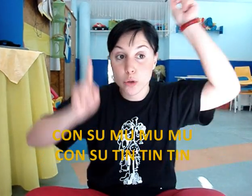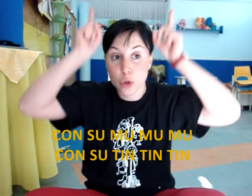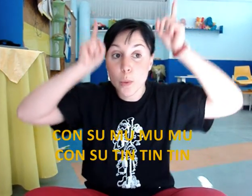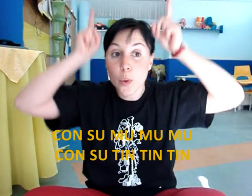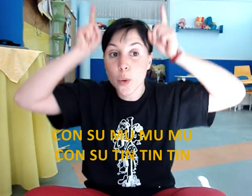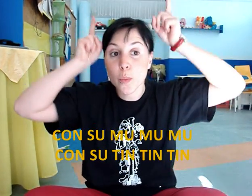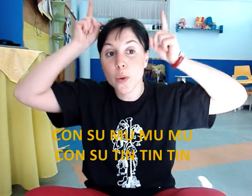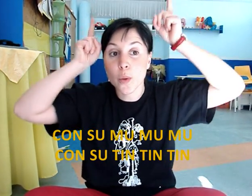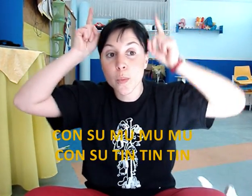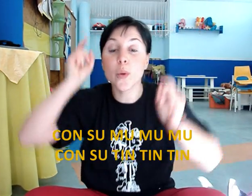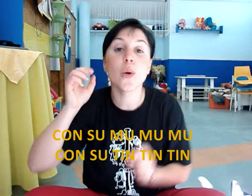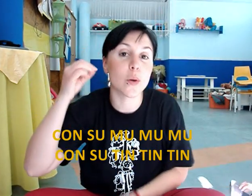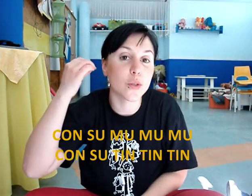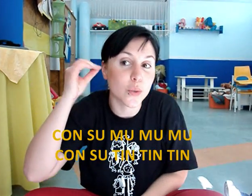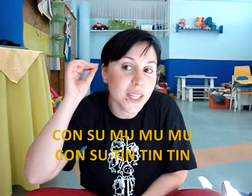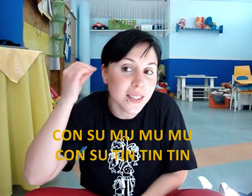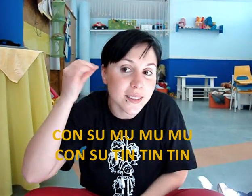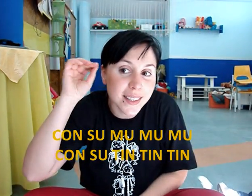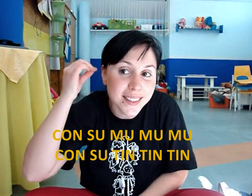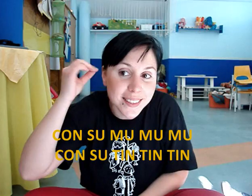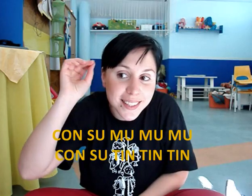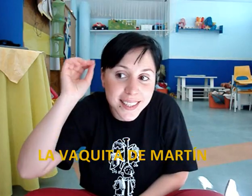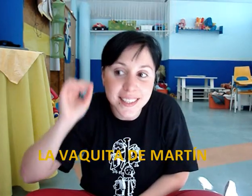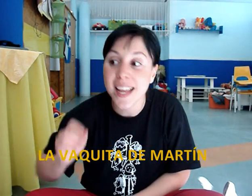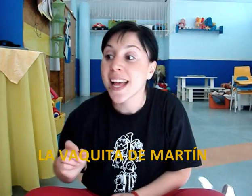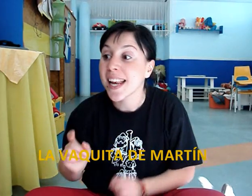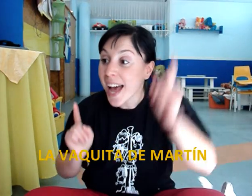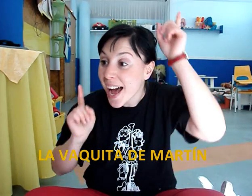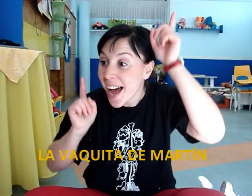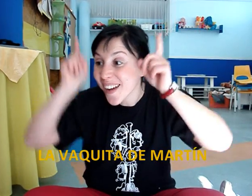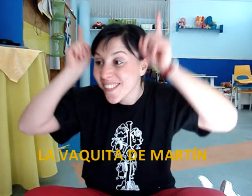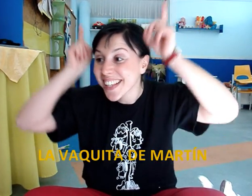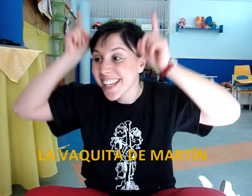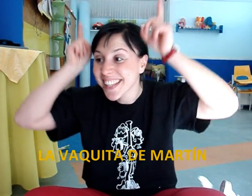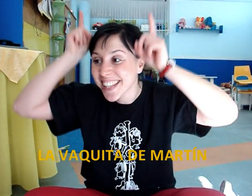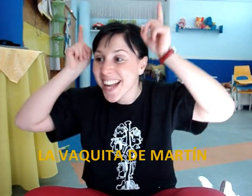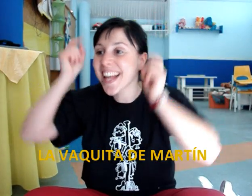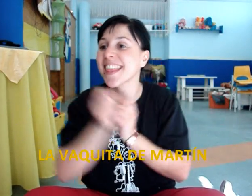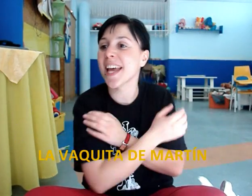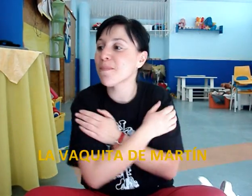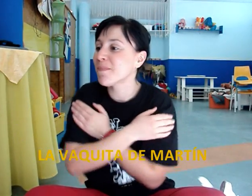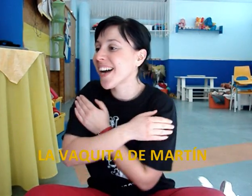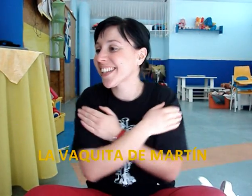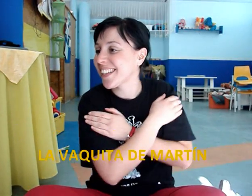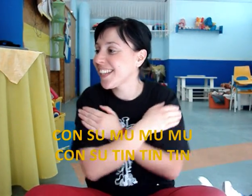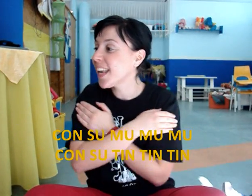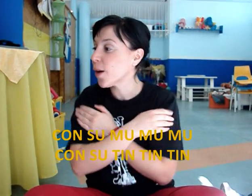su mum, con su tintintín. La vaquita de Martín con